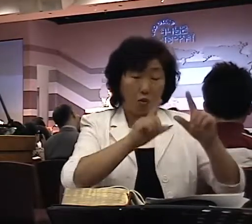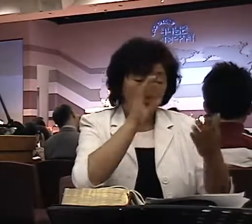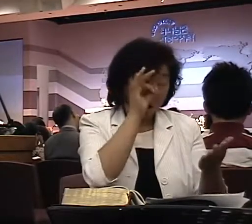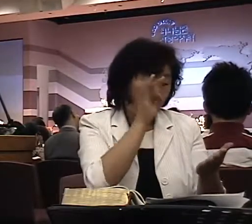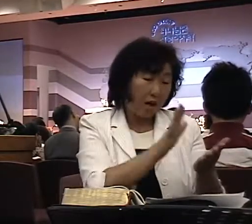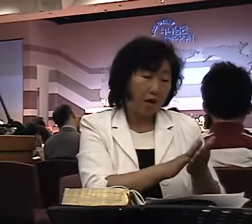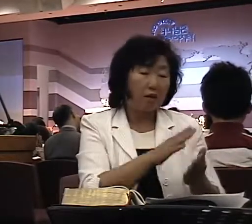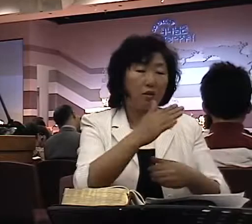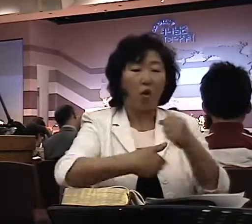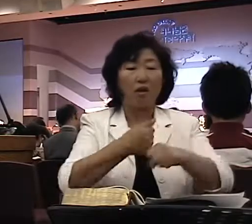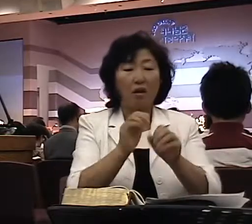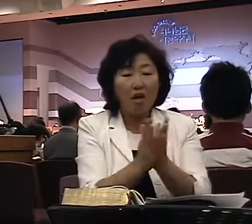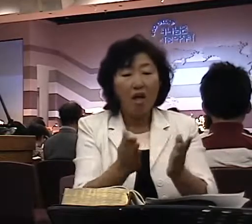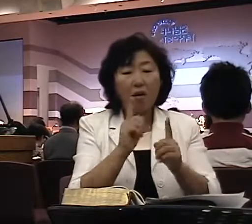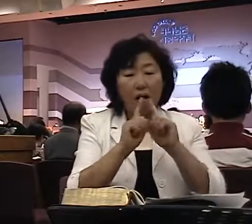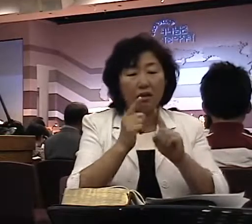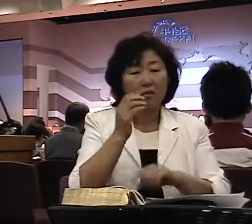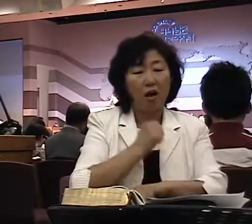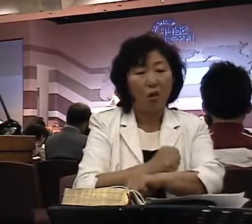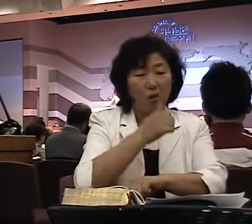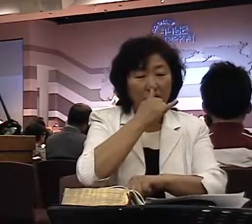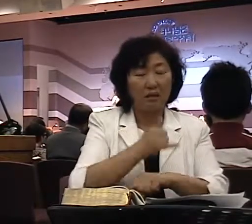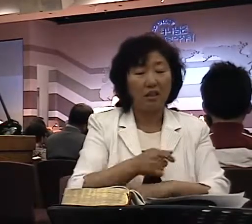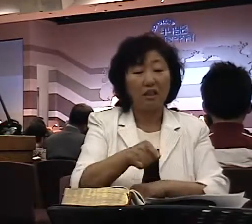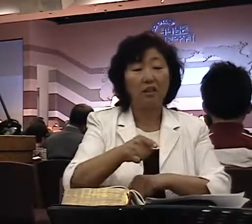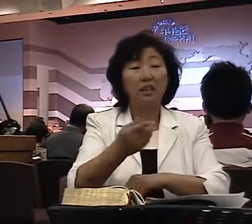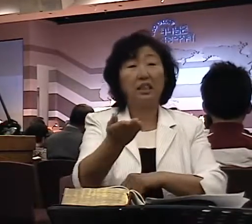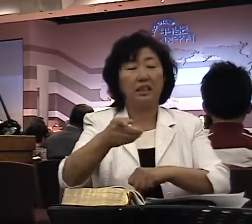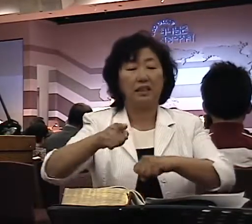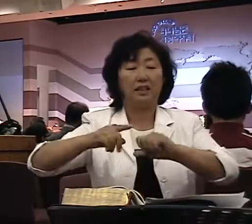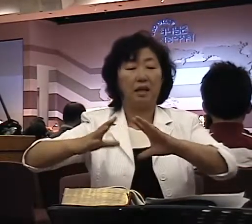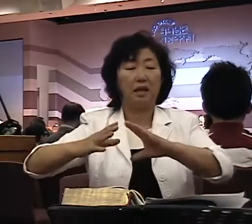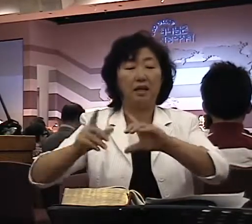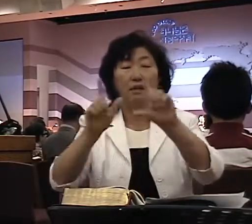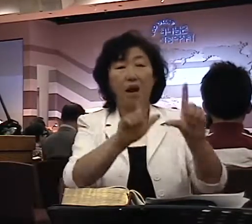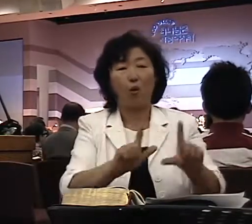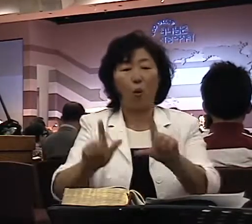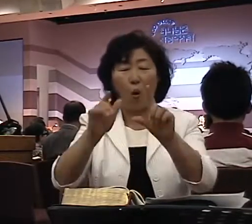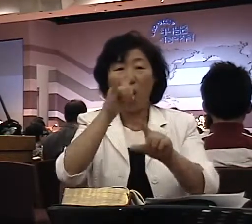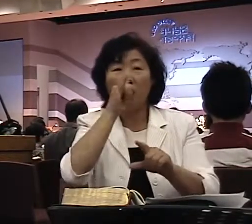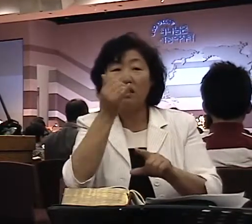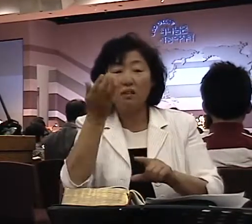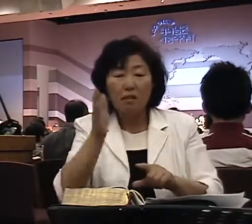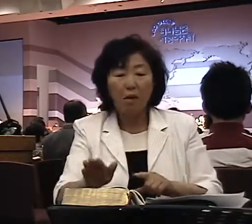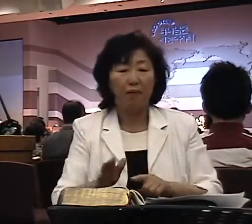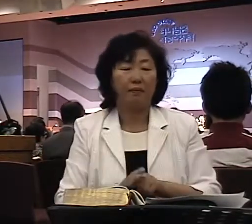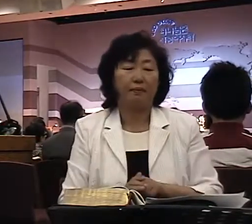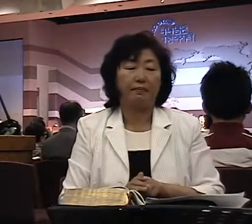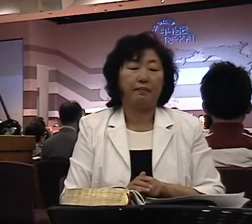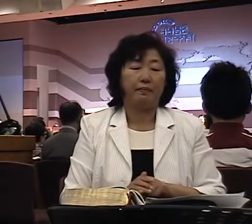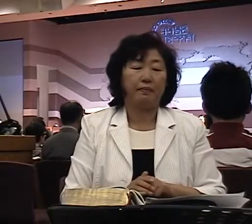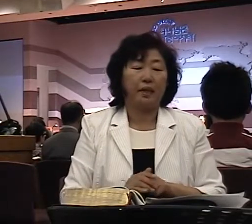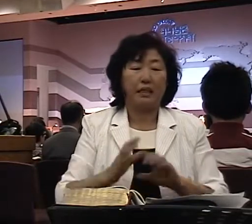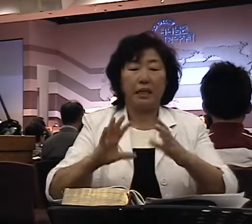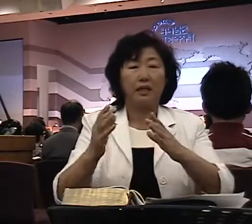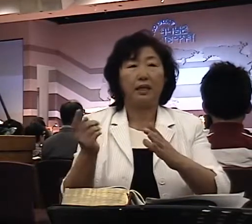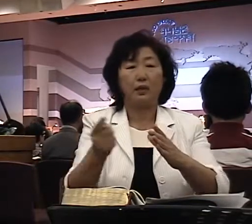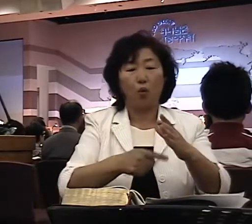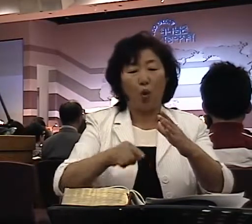성경이 말씀하고 있습니다. 너희는 이 세상에 살고 있지만 세상에 속한 자가 아니라고